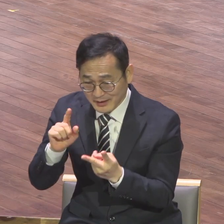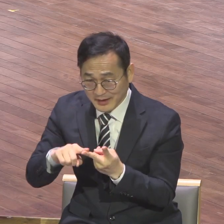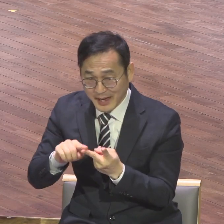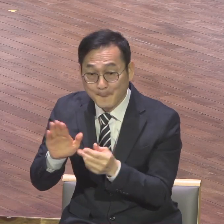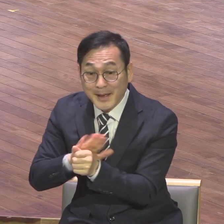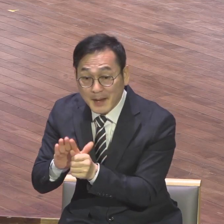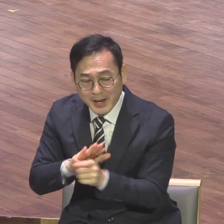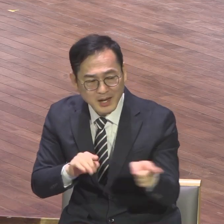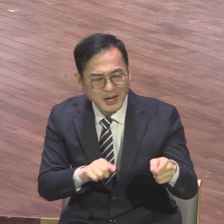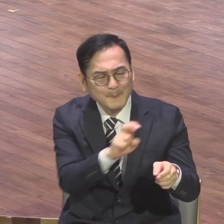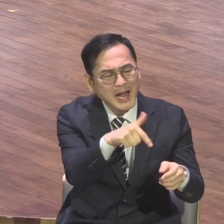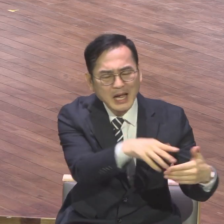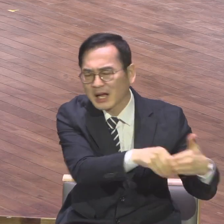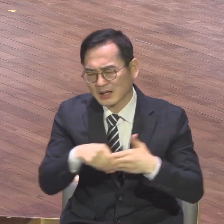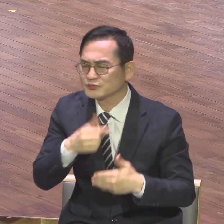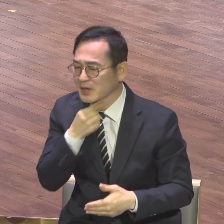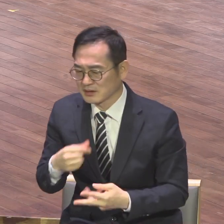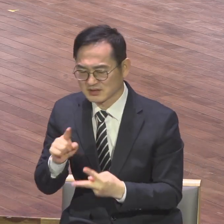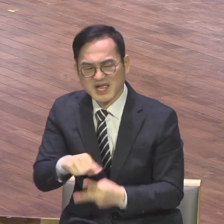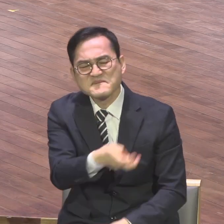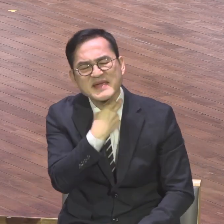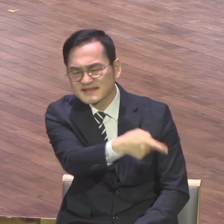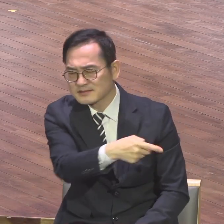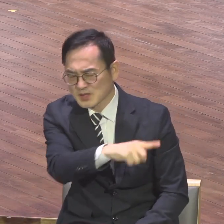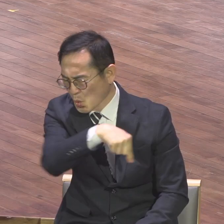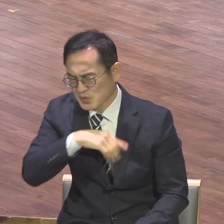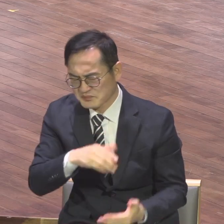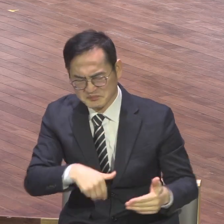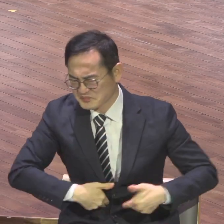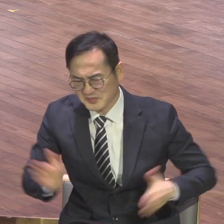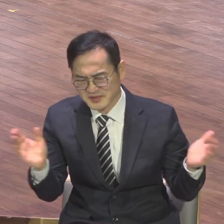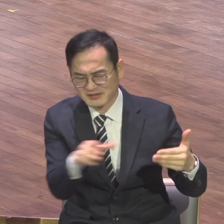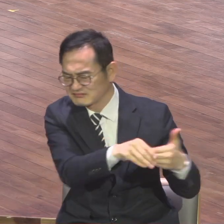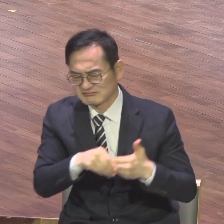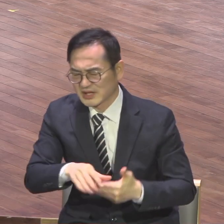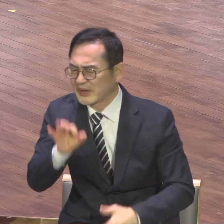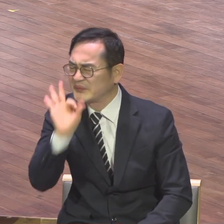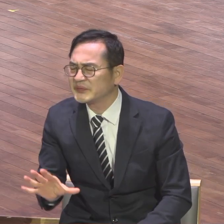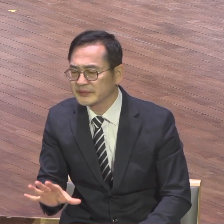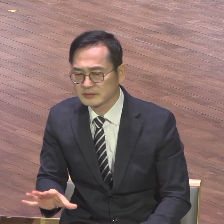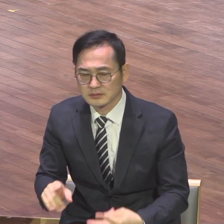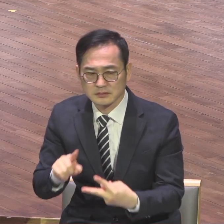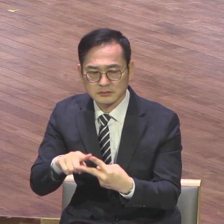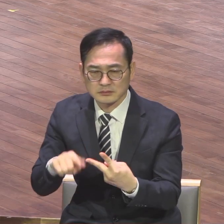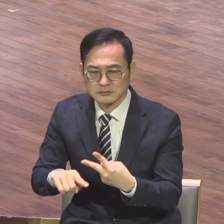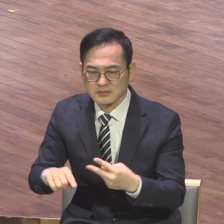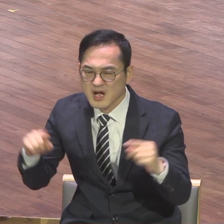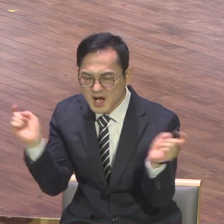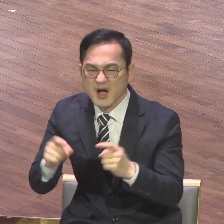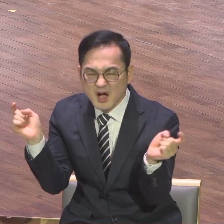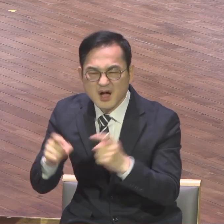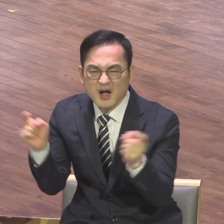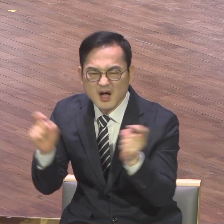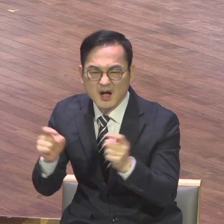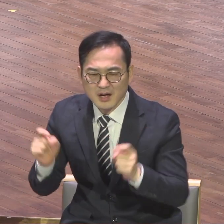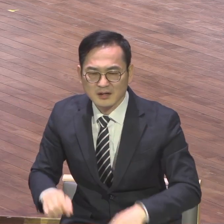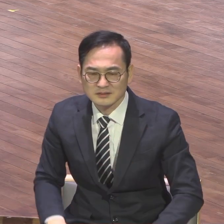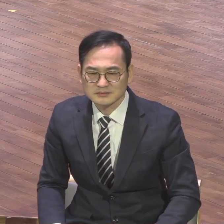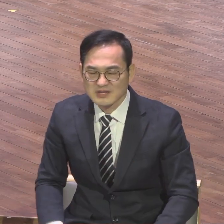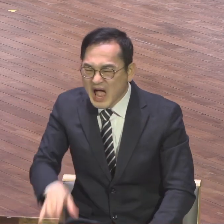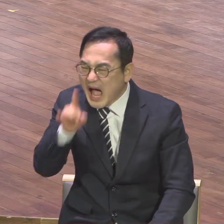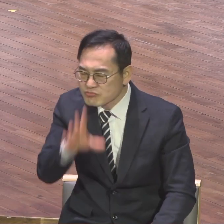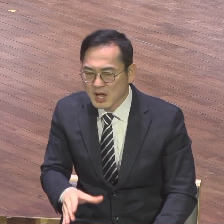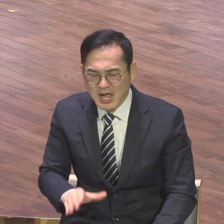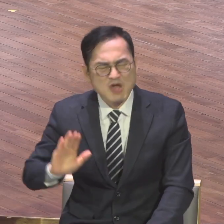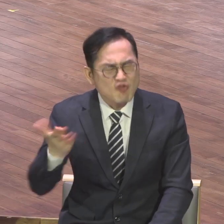데려가자. 바울은 한번 배신한 놈 뭐 데려가냐? 도망간 놈인데 그러면서 안 된다. 된다, 안